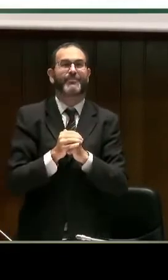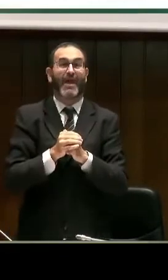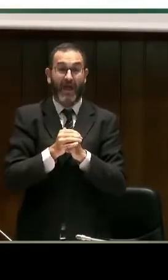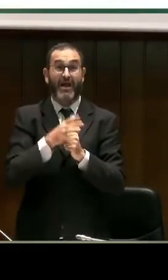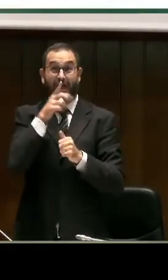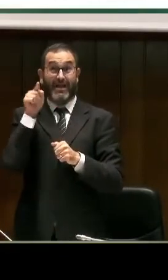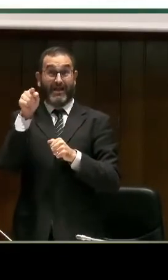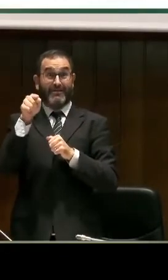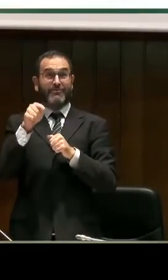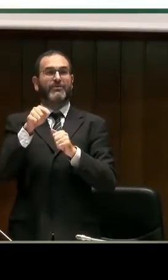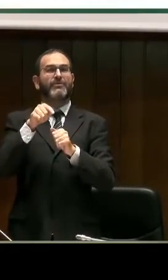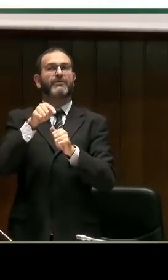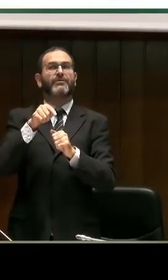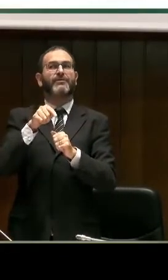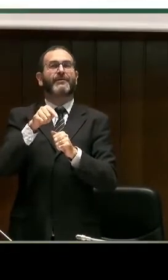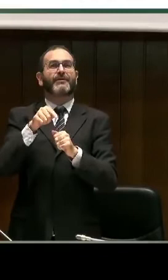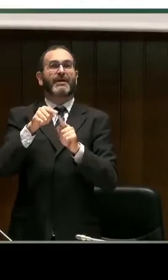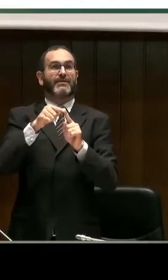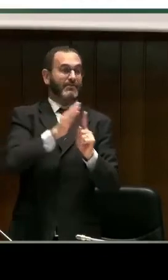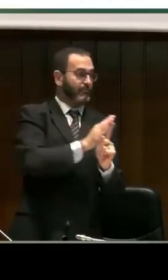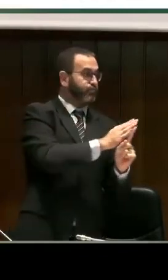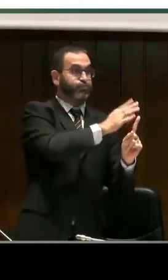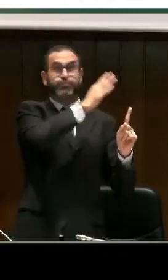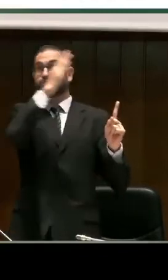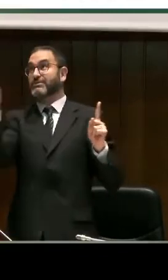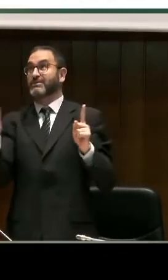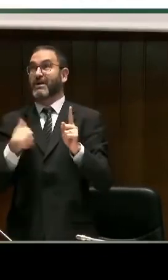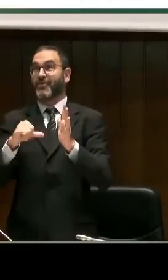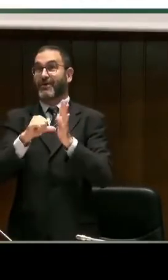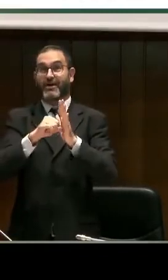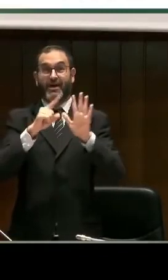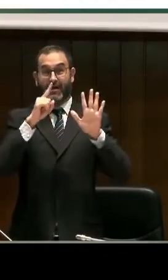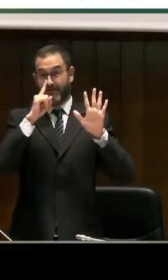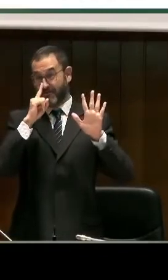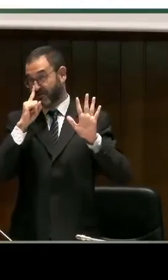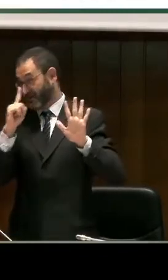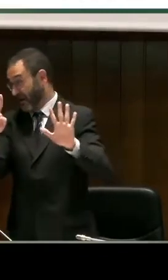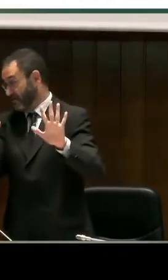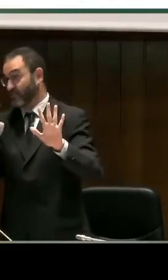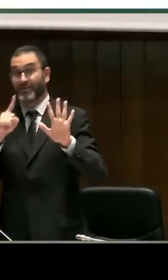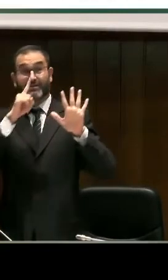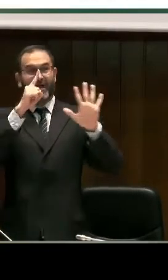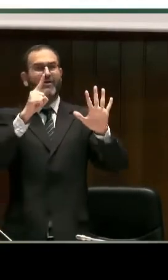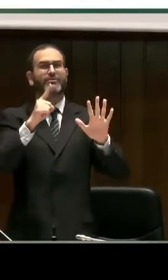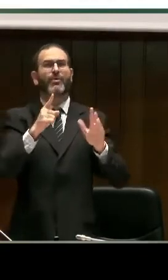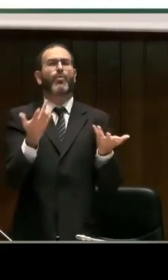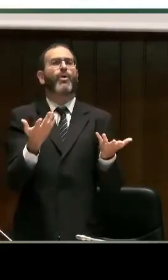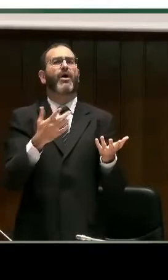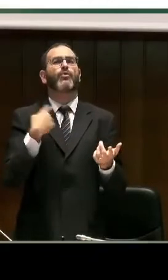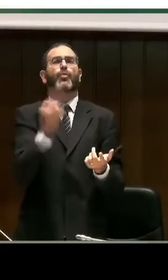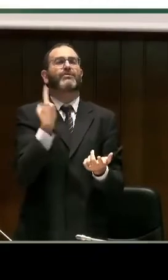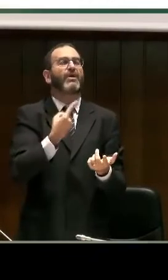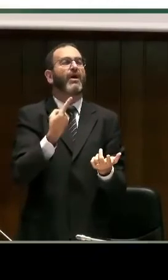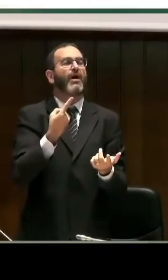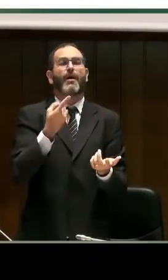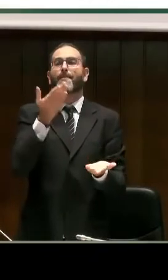Andalucía, lo cual, como digo, la ley nacional facilitó mucho el camino para lograr nuestra ley autonómica. Han pasado